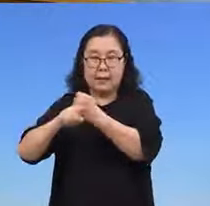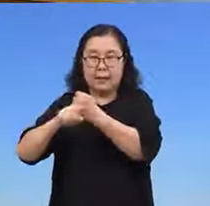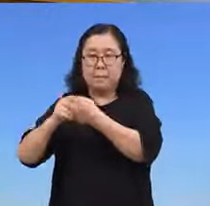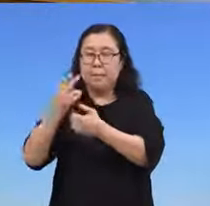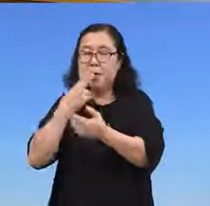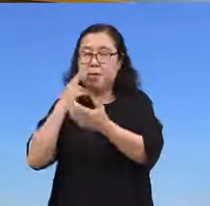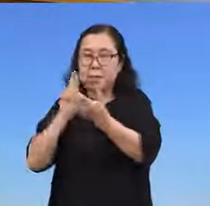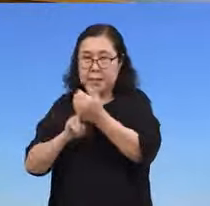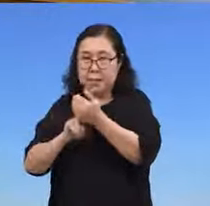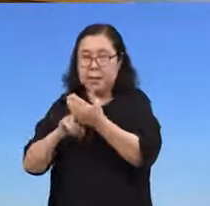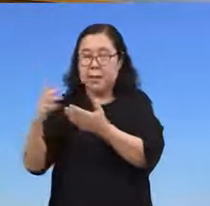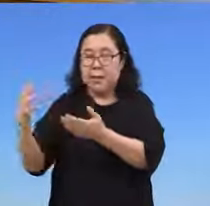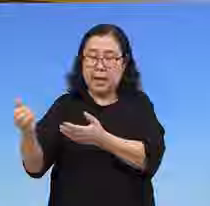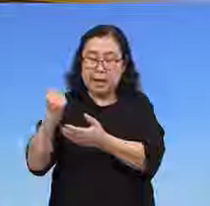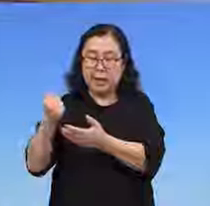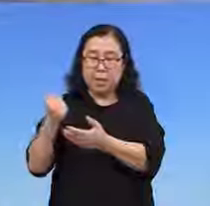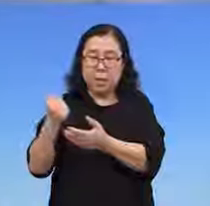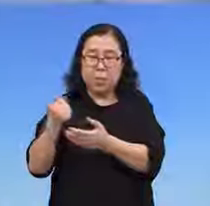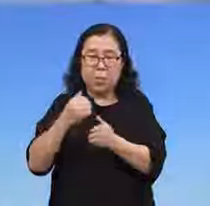뜻입니다.